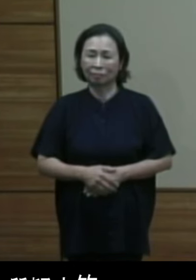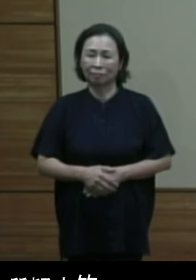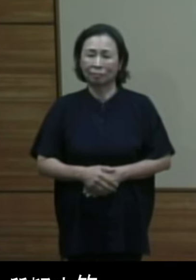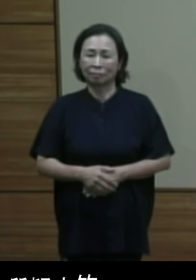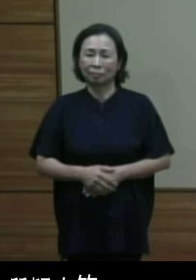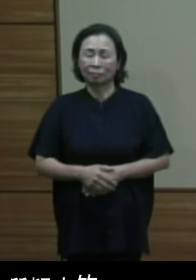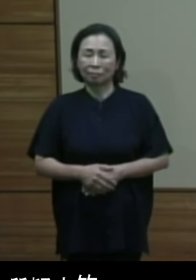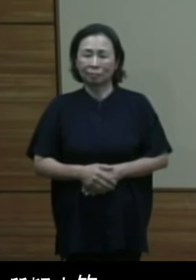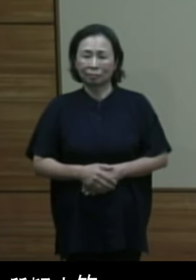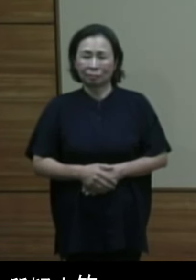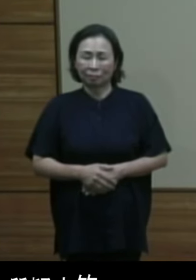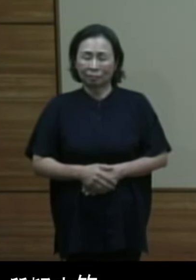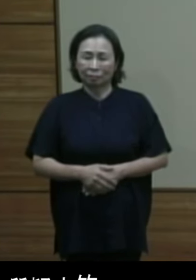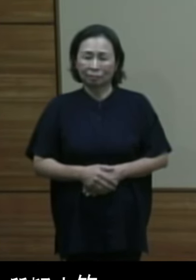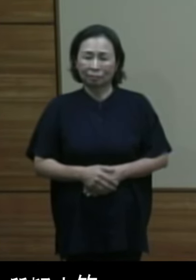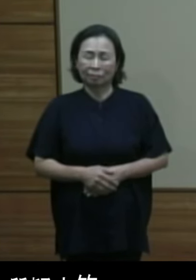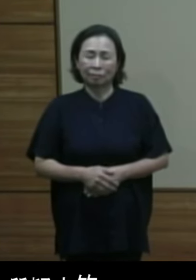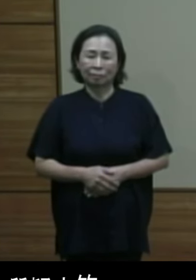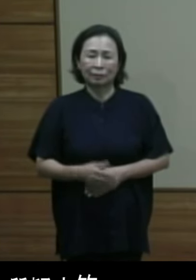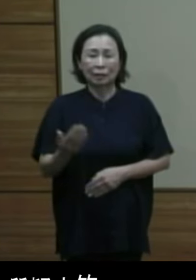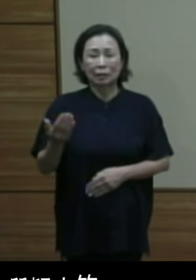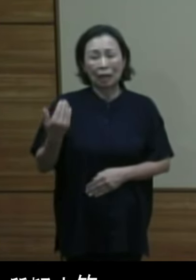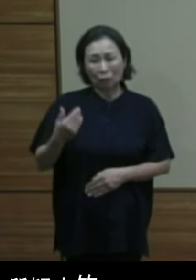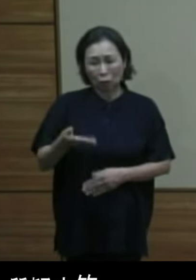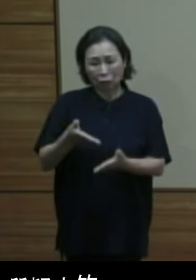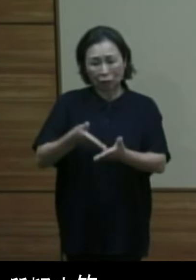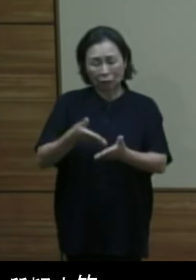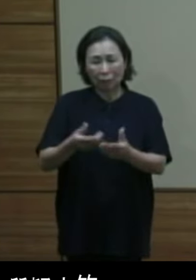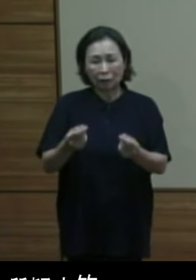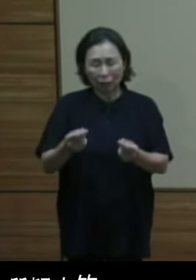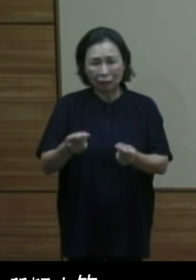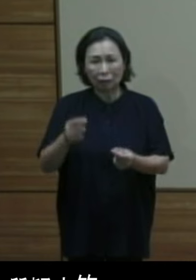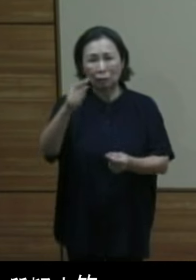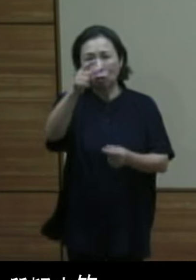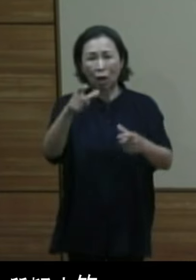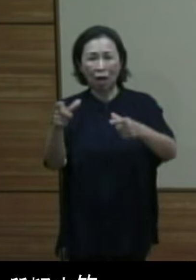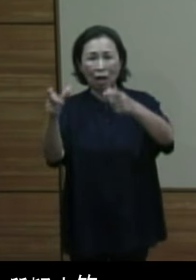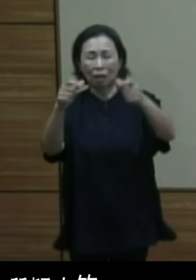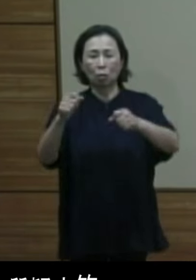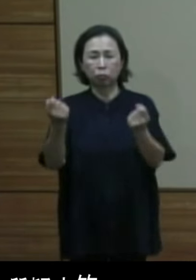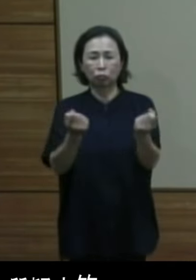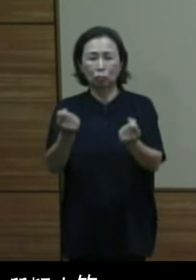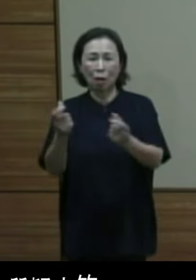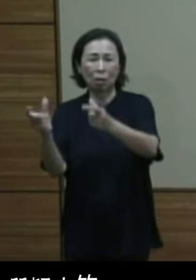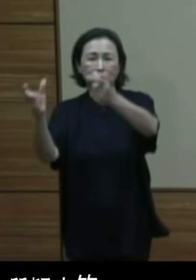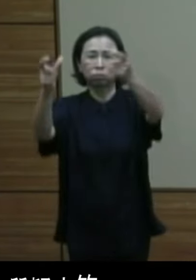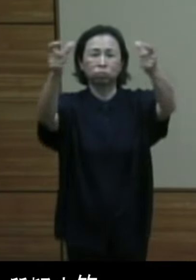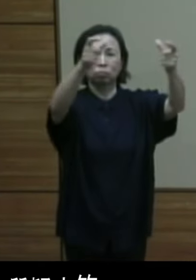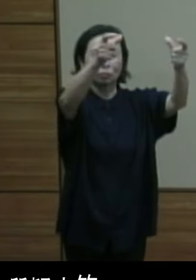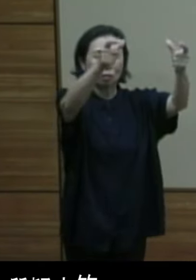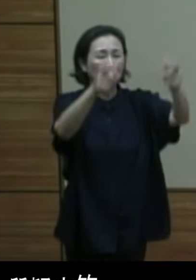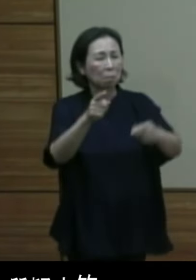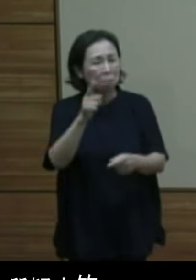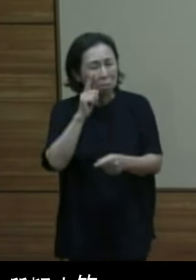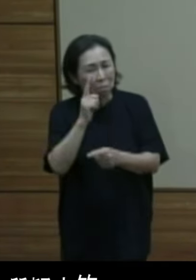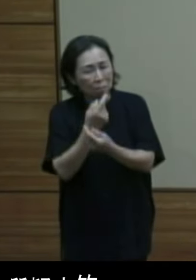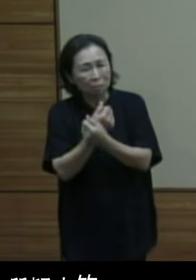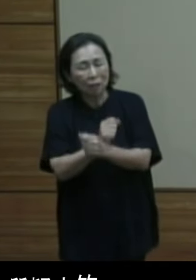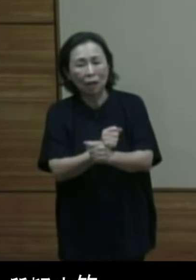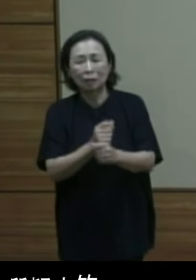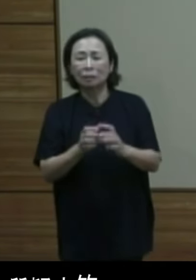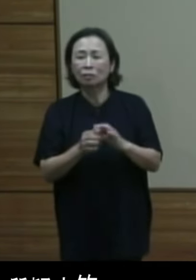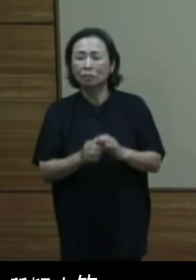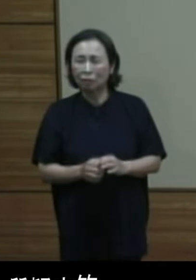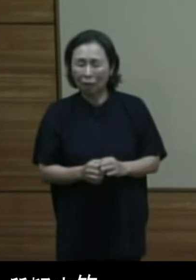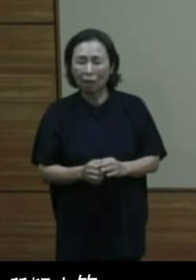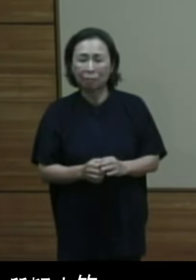NHK の小谷です。先ほどお話ありました空飛ぶ車の実証飛行のイベントに関してなんですけれども、少し